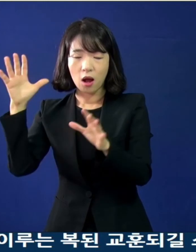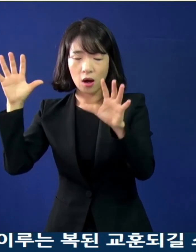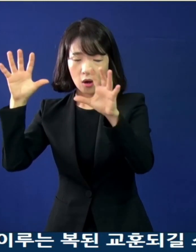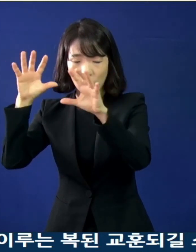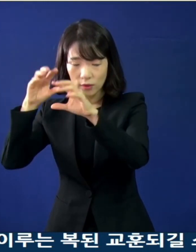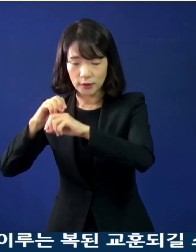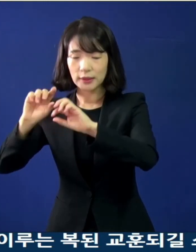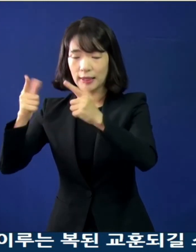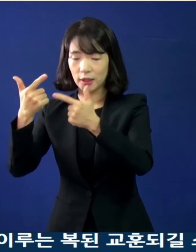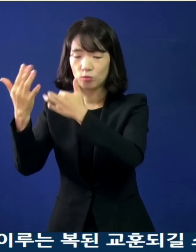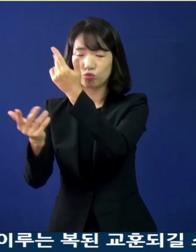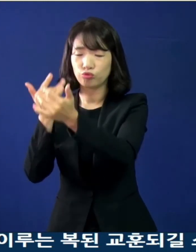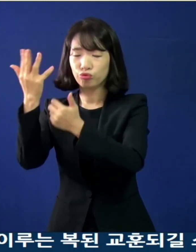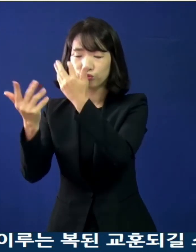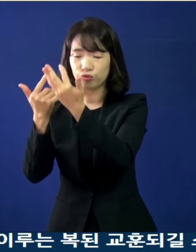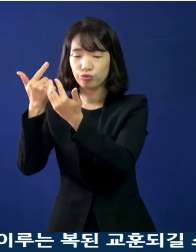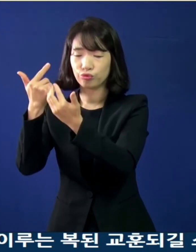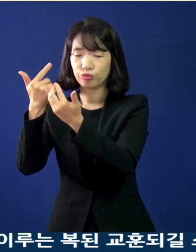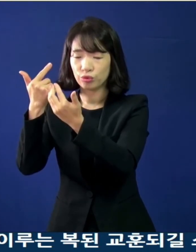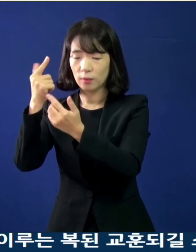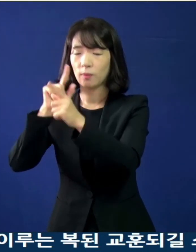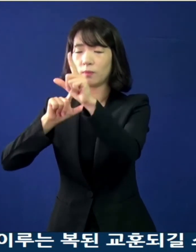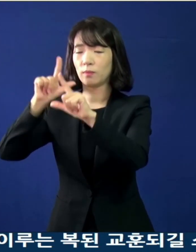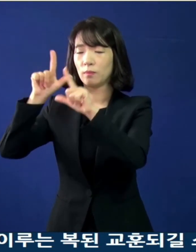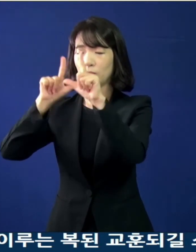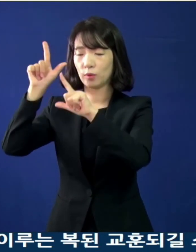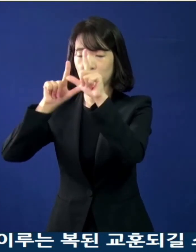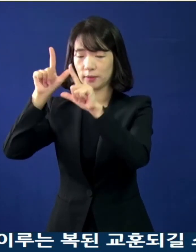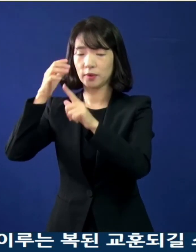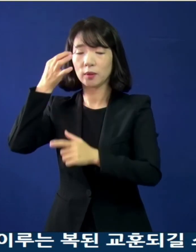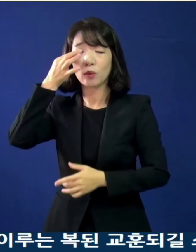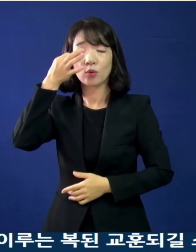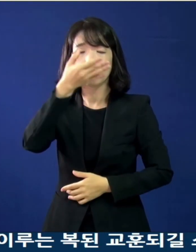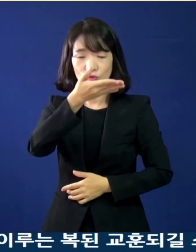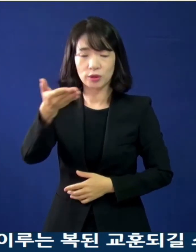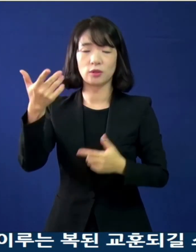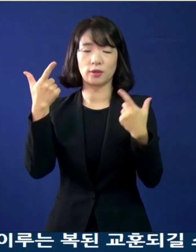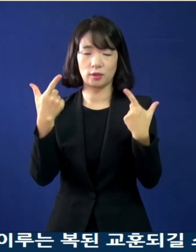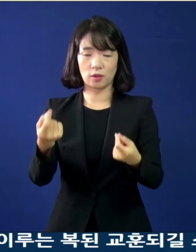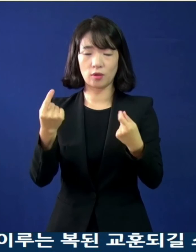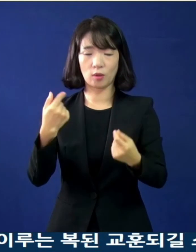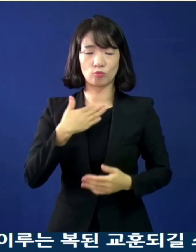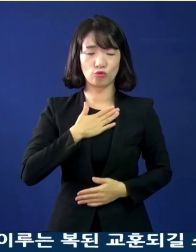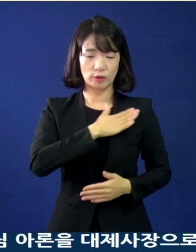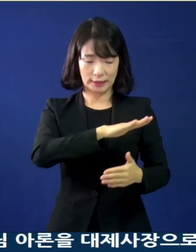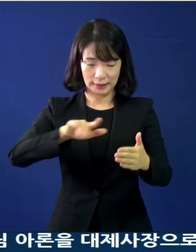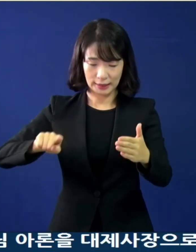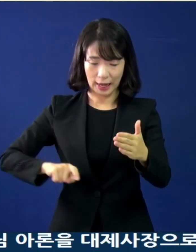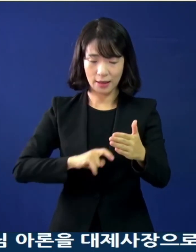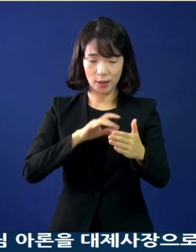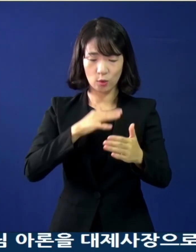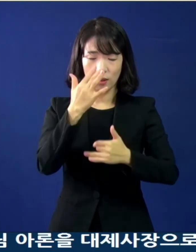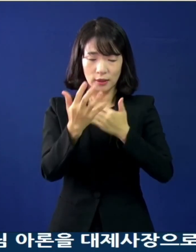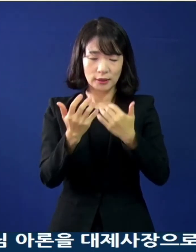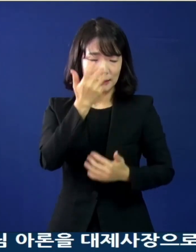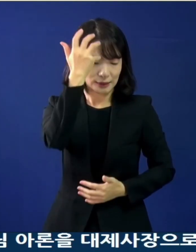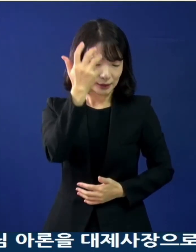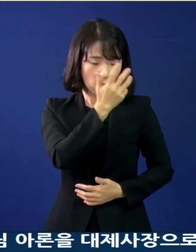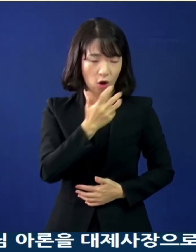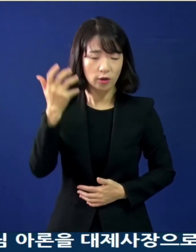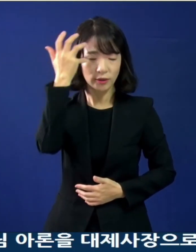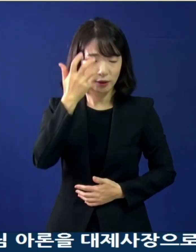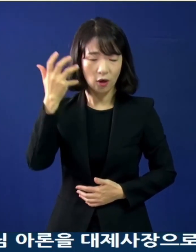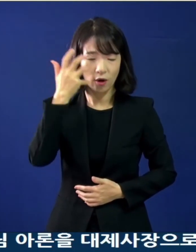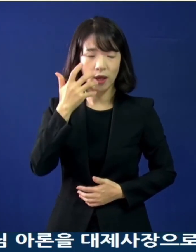보여주신 것처럼 우리 안에도 성령의 꺼지지 않는 불이 계속 타오를 수 있기를